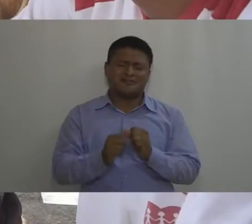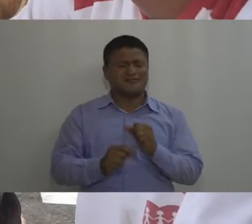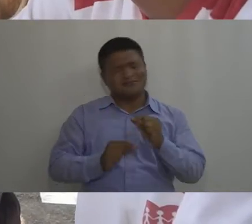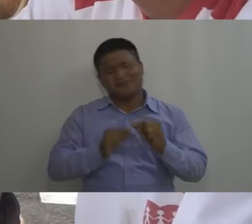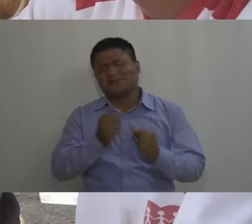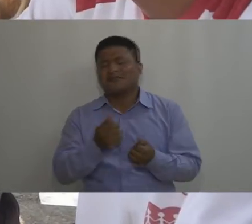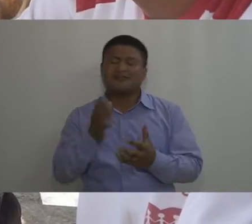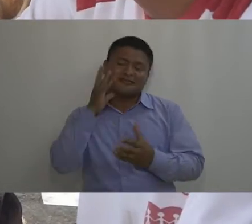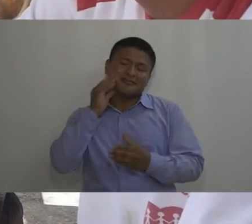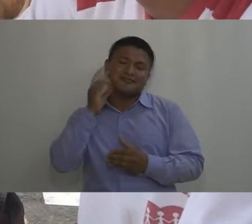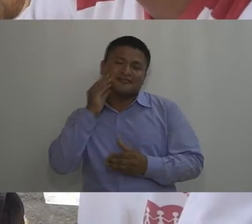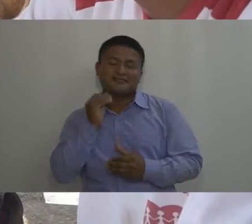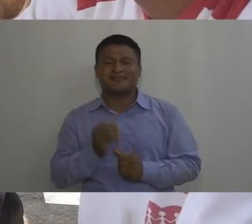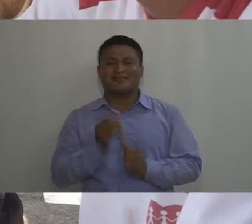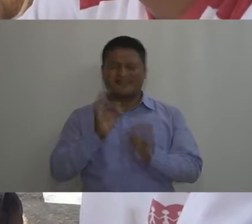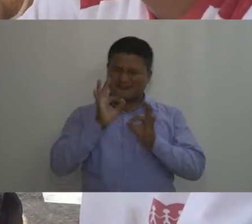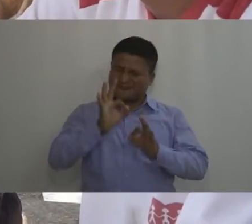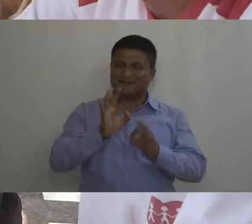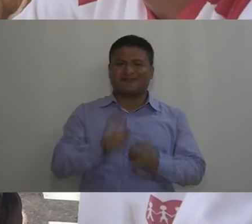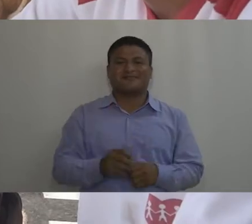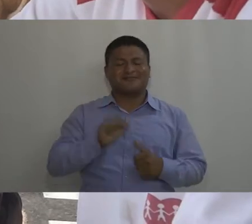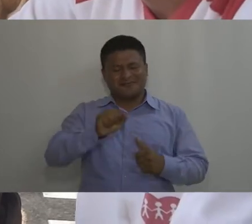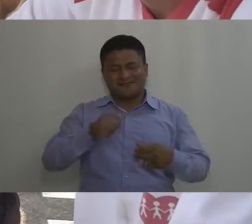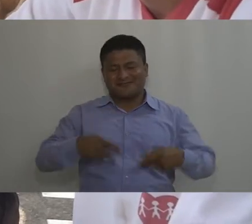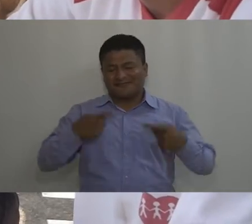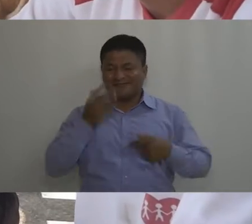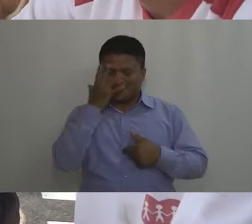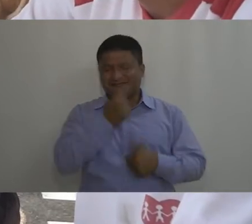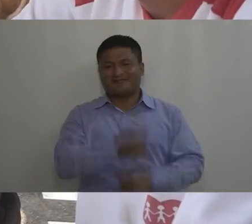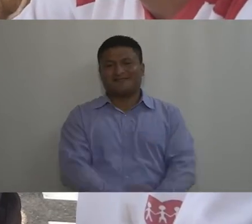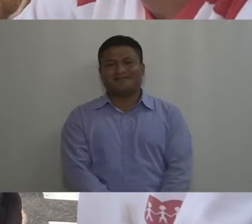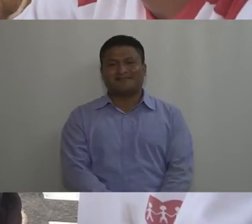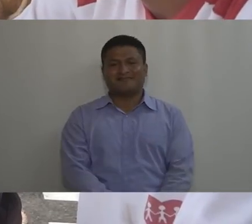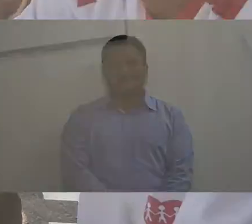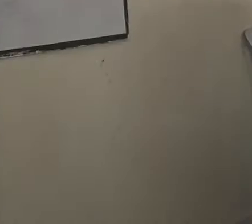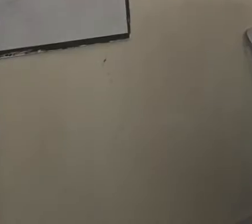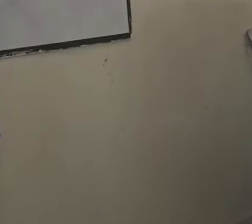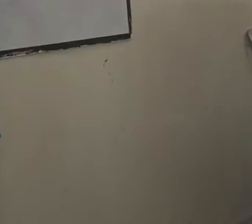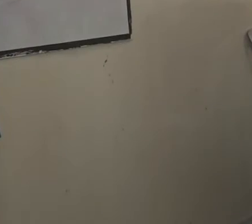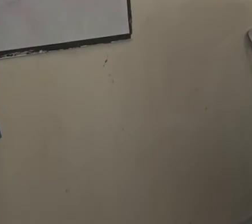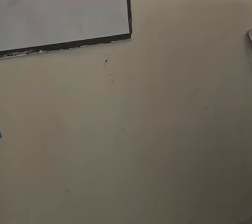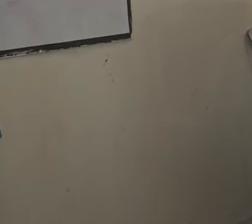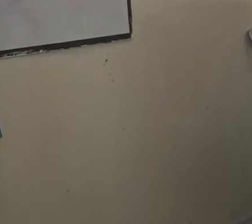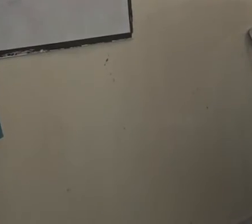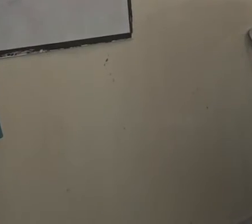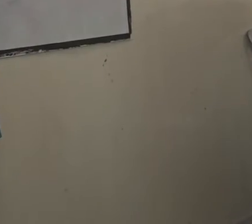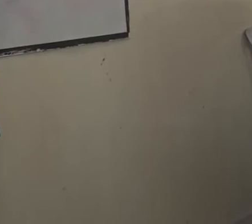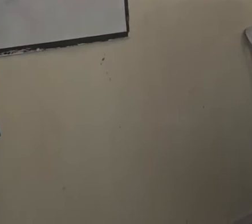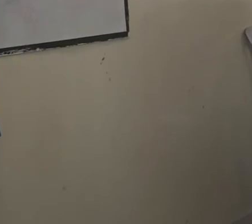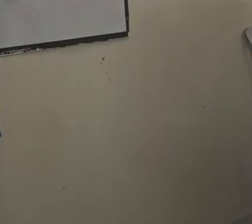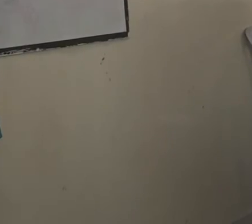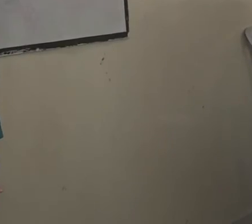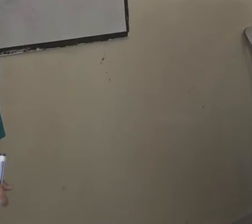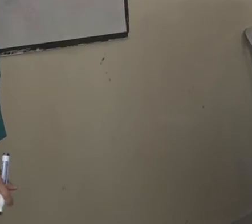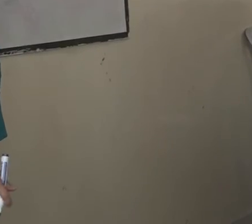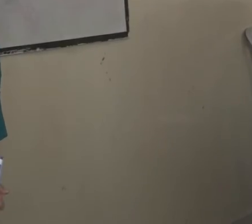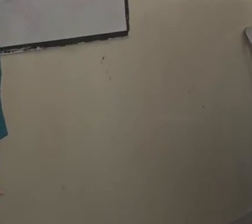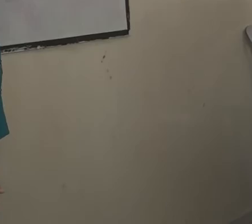enseñamos un poco a ellos. Y así, para que es una experiencia muy chévere, vale la pena vivirla gracias a ellos. 4. ¿Sí? Usted dice